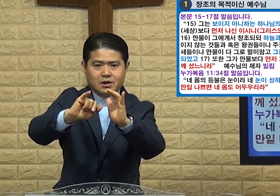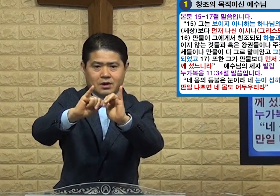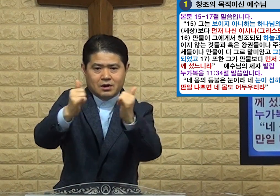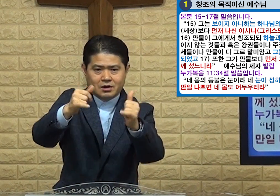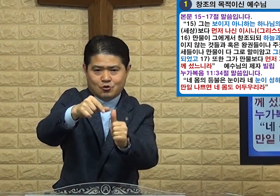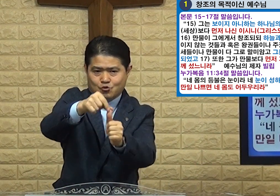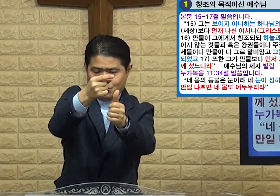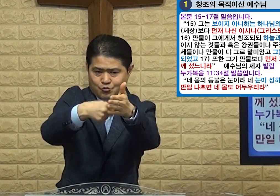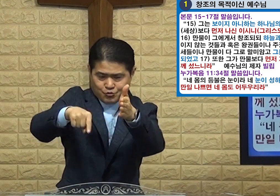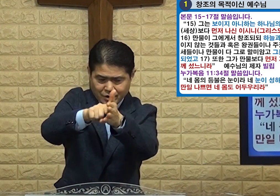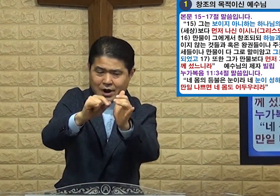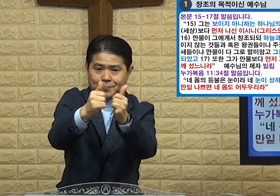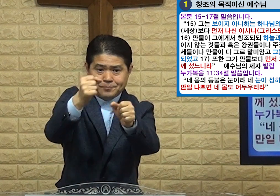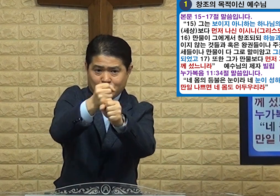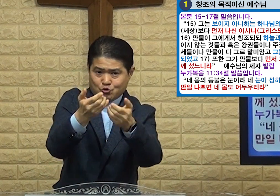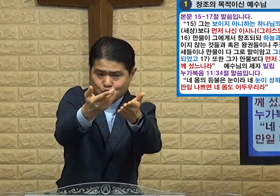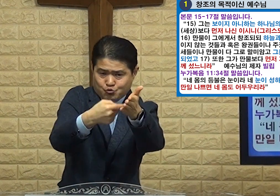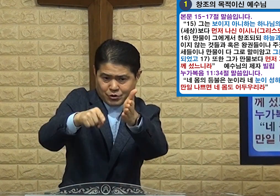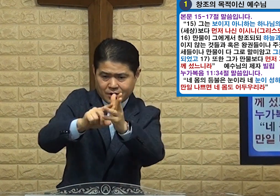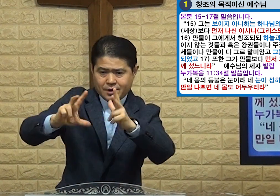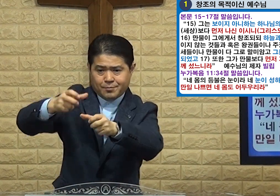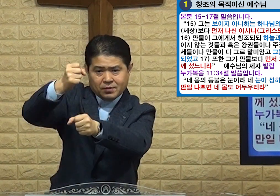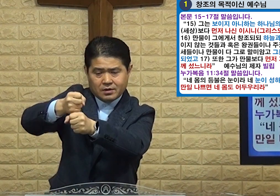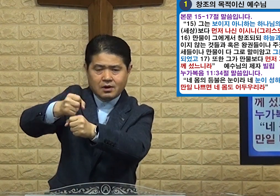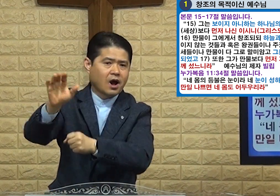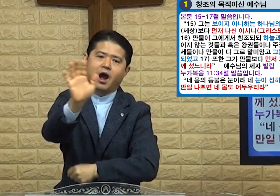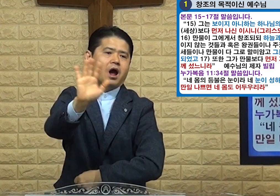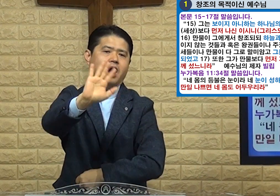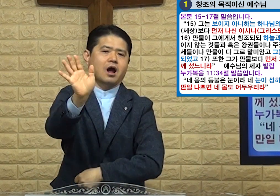우리를 위해서 사람의 구원을 주시고